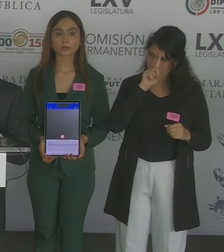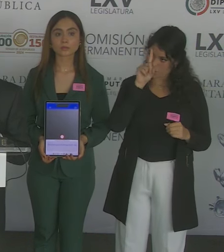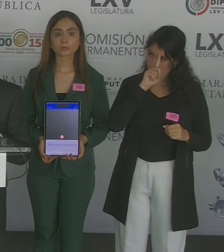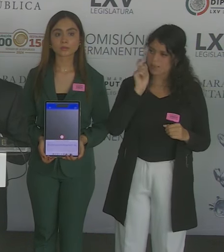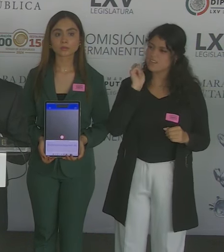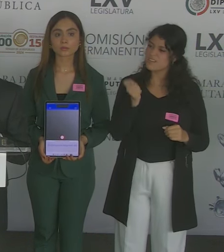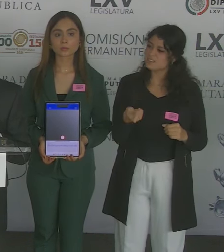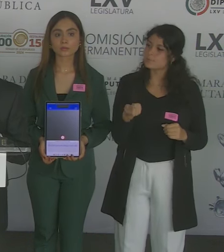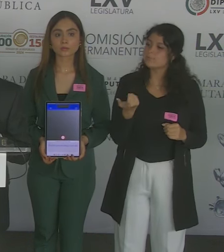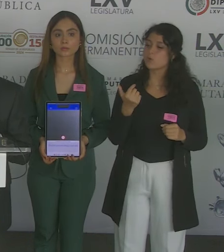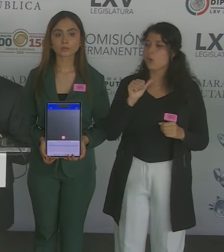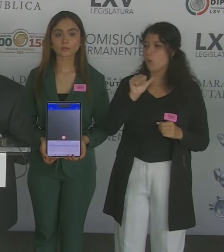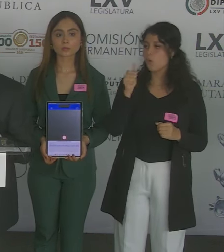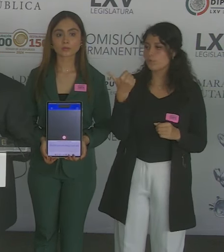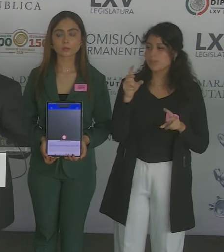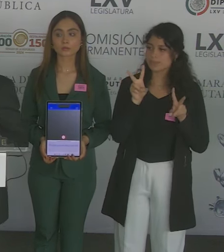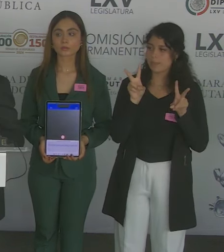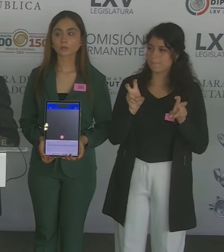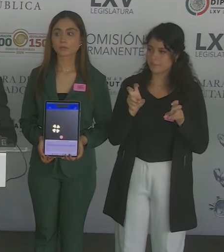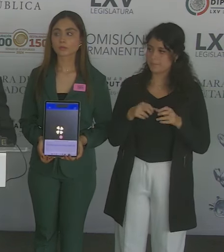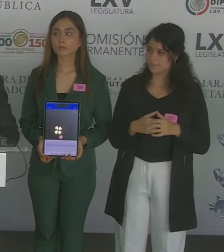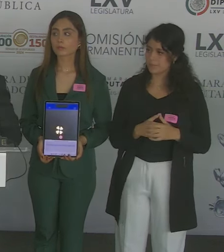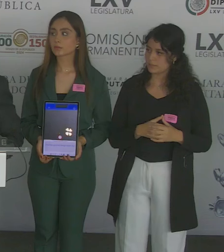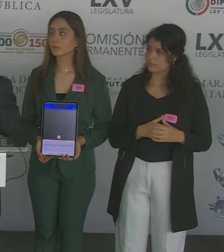otras temas pendientes